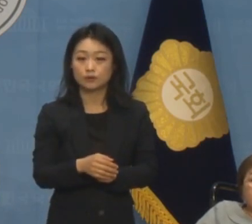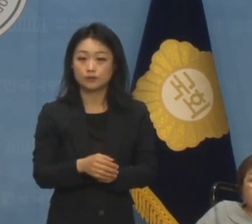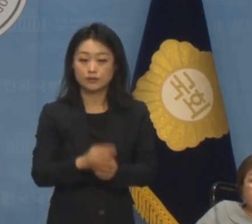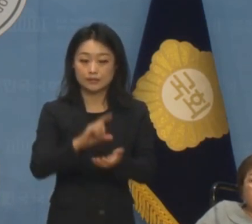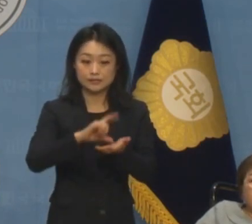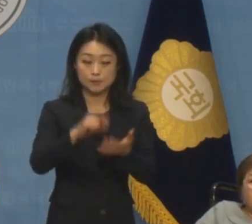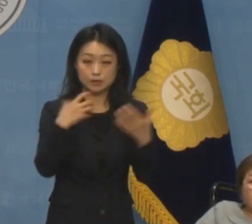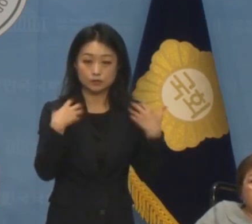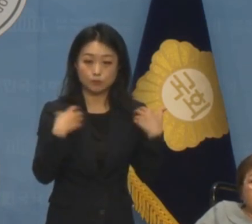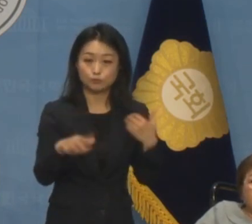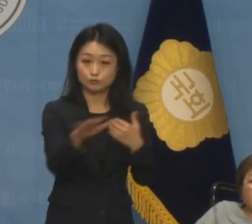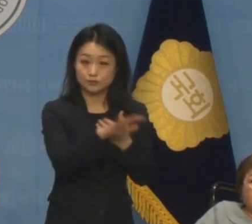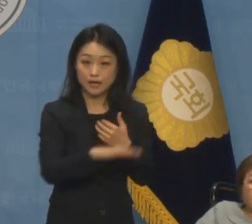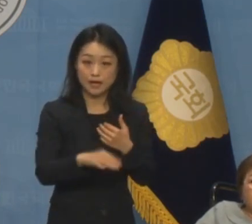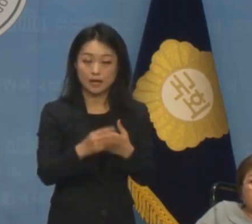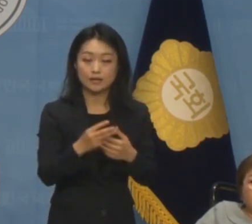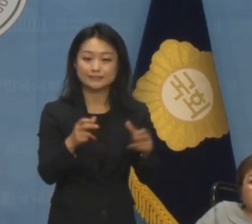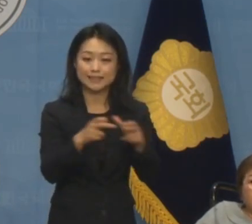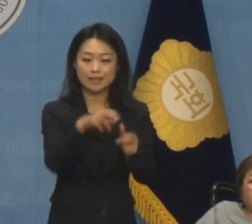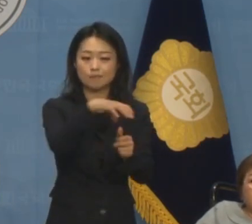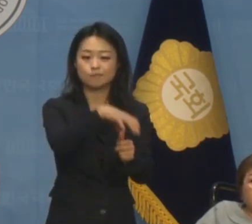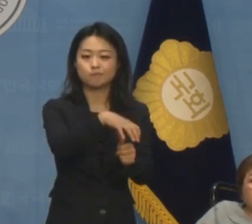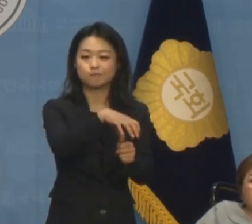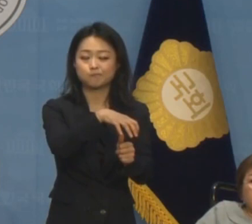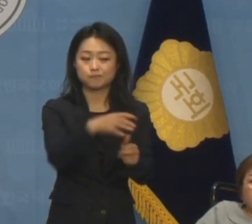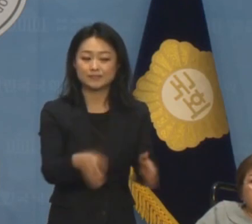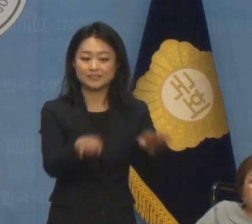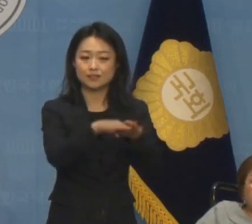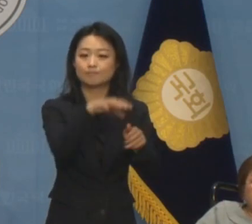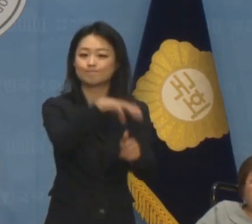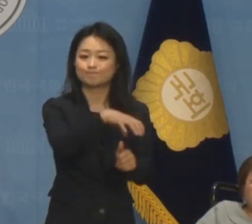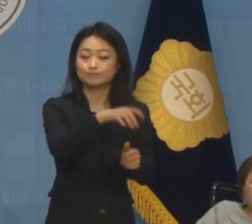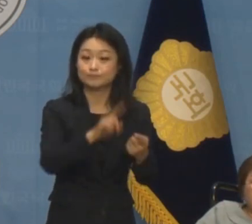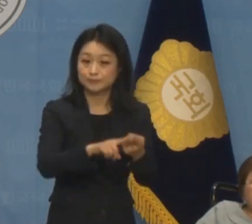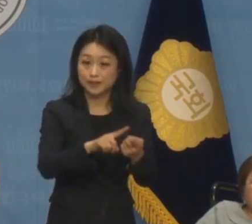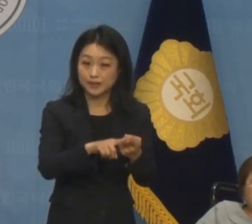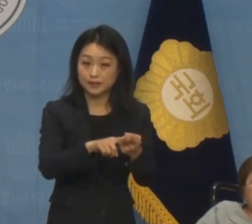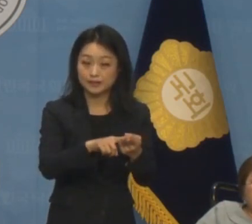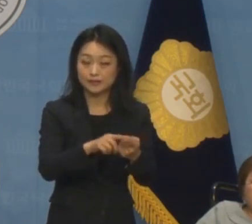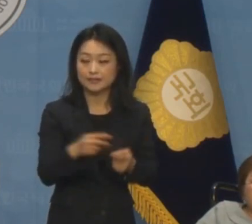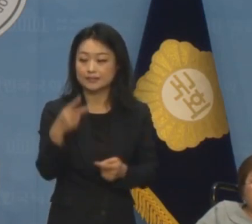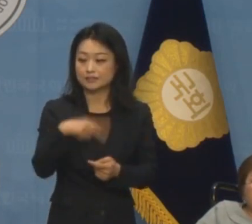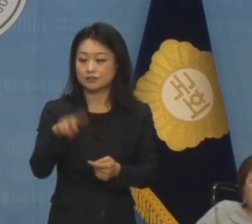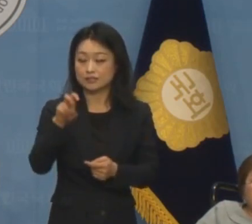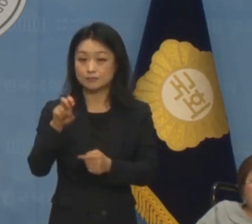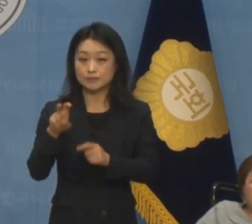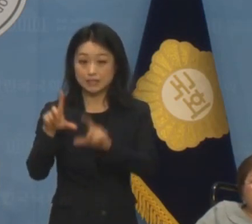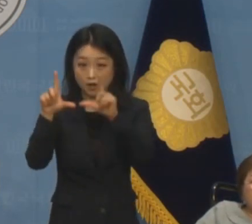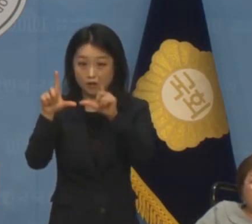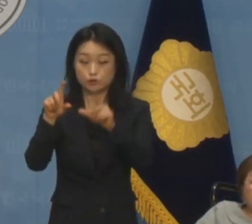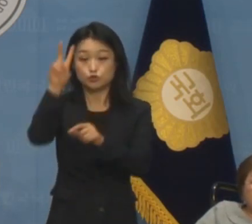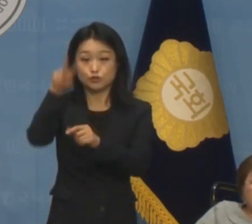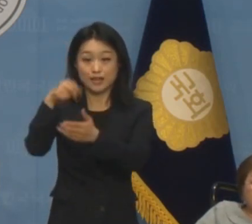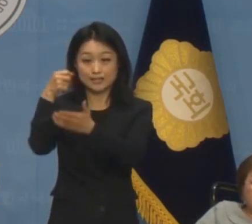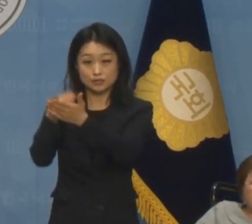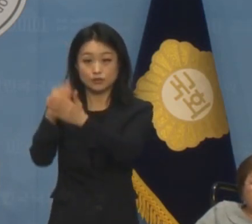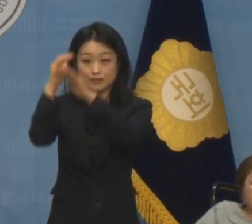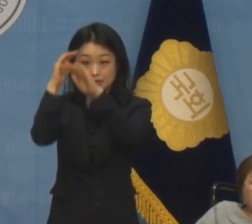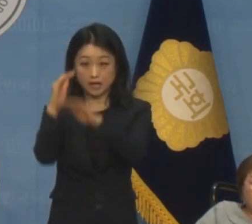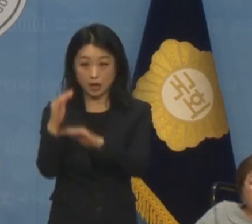과정이 있다고 여겨지는 지자체에 2022년 최종 견해와 본